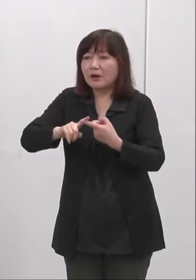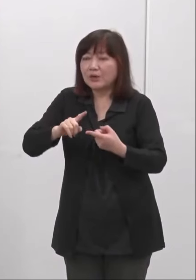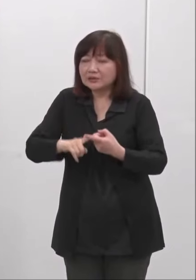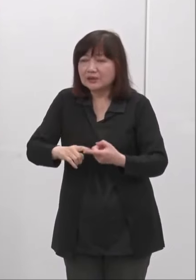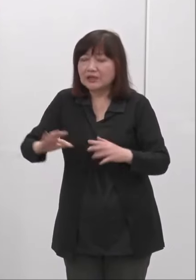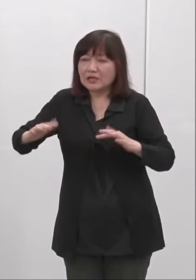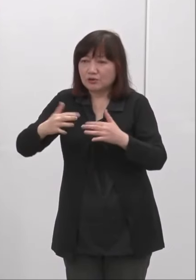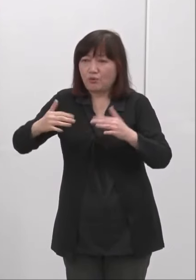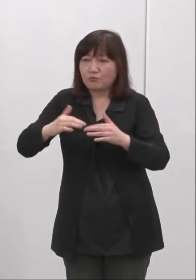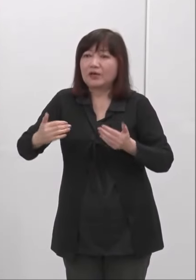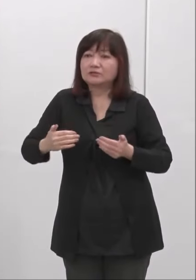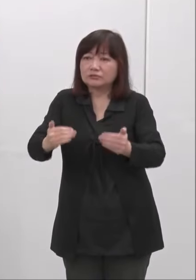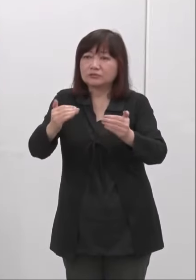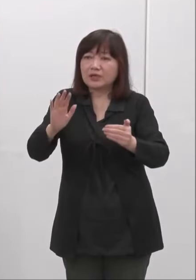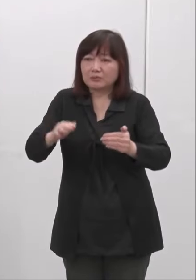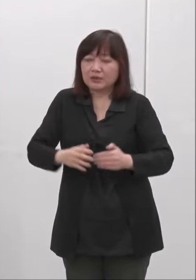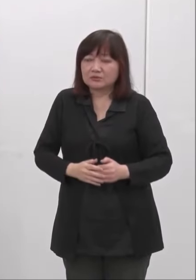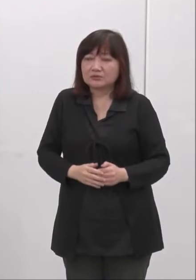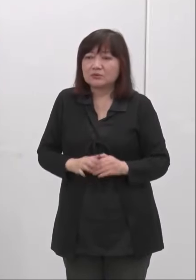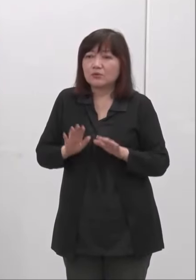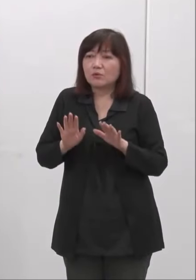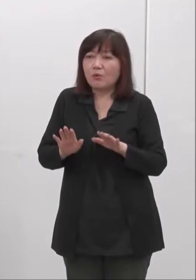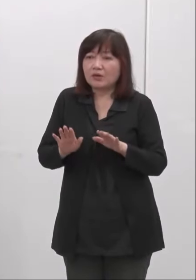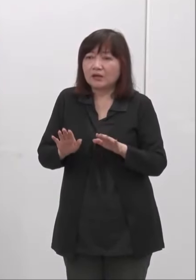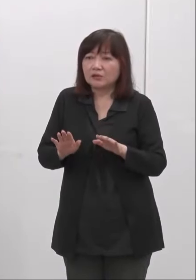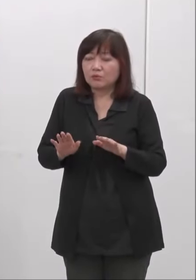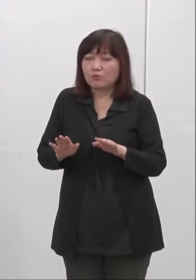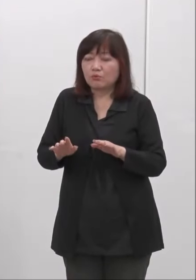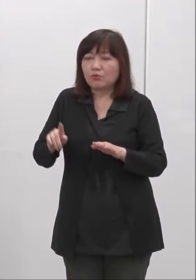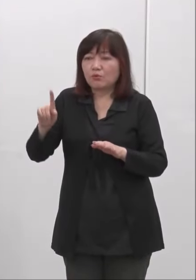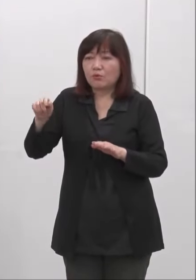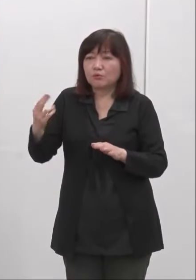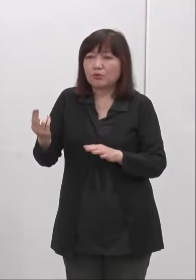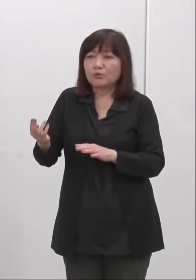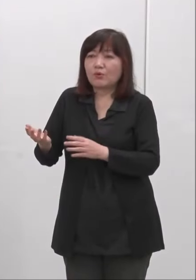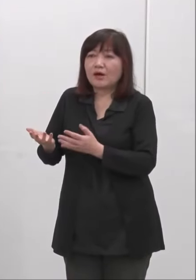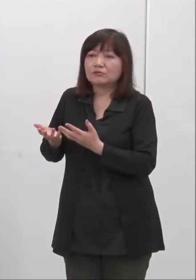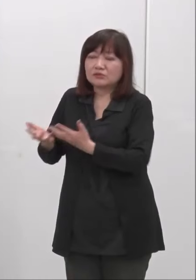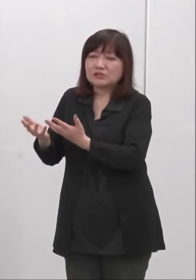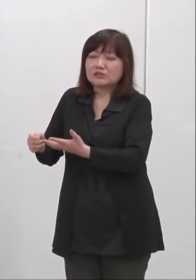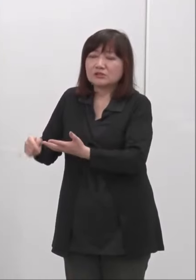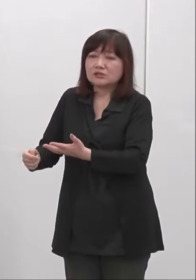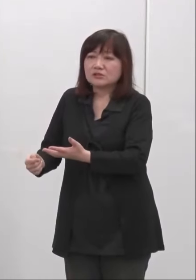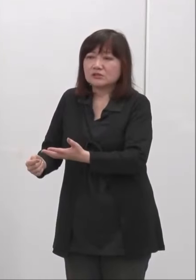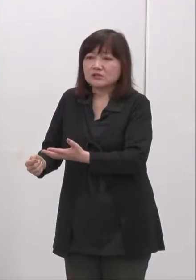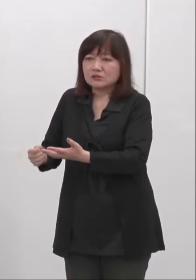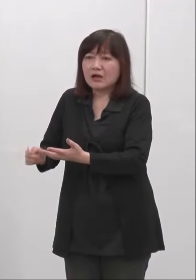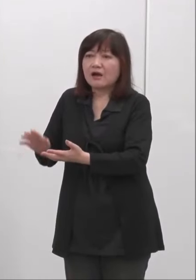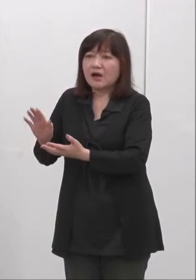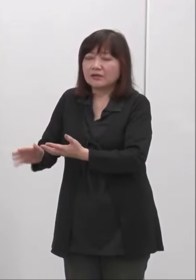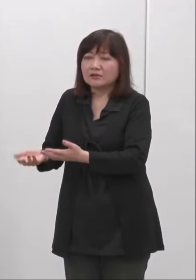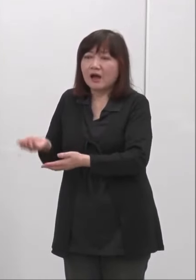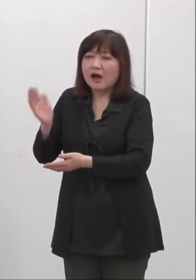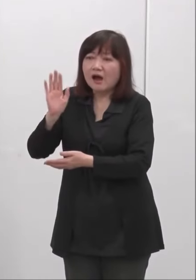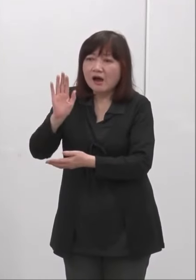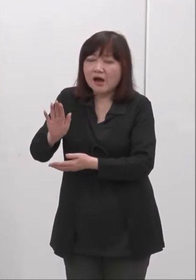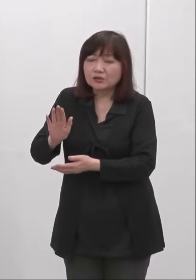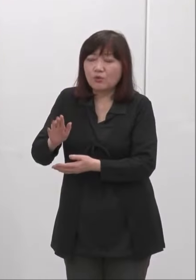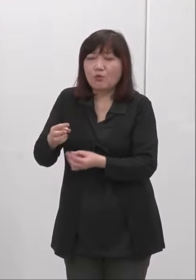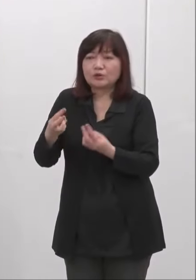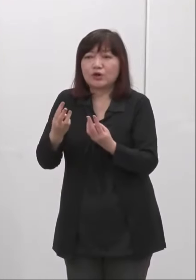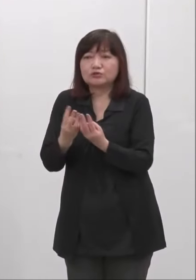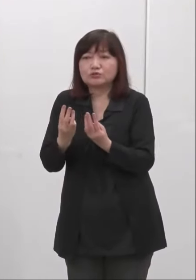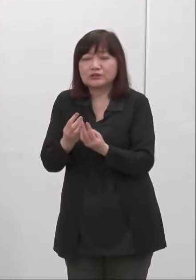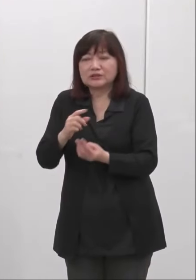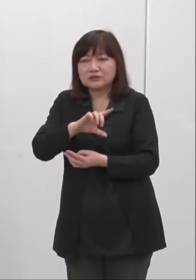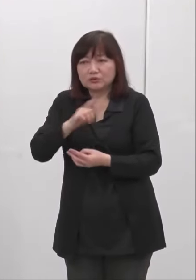しています。ですので、今回のその能登半島地震を受けて何か数値が変わったという認識では今の